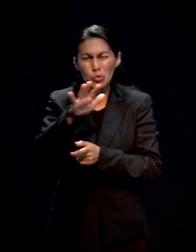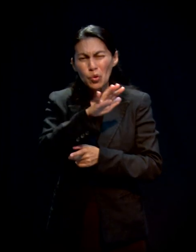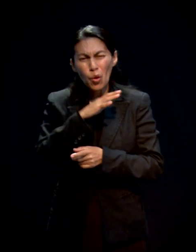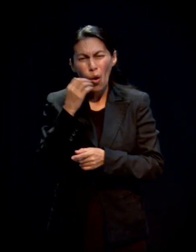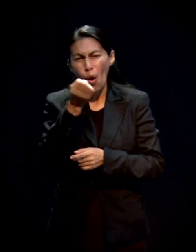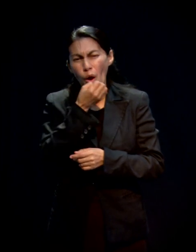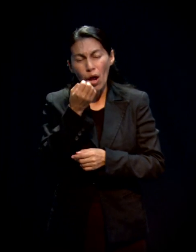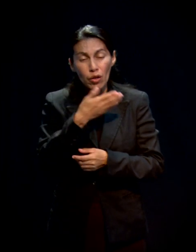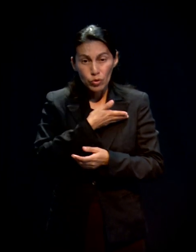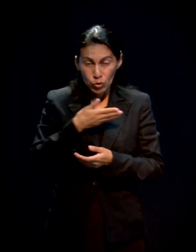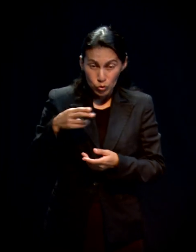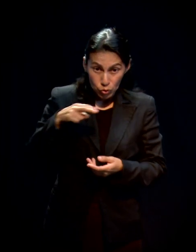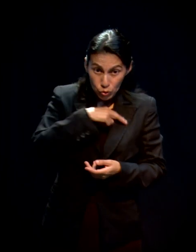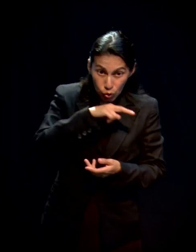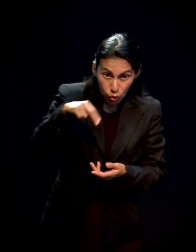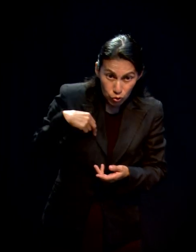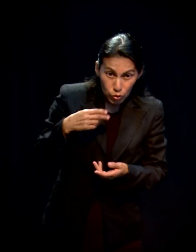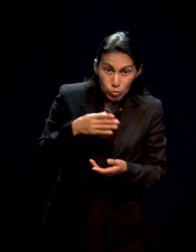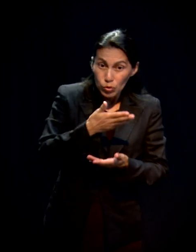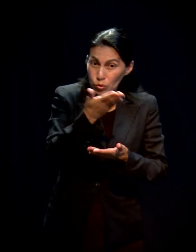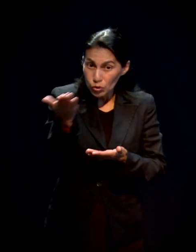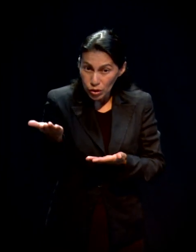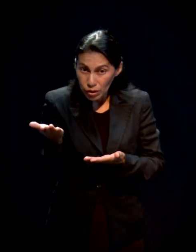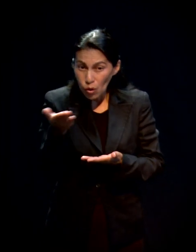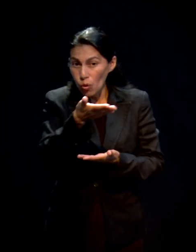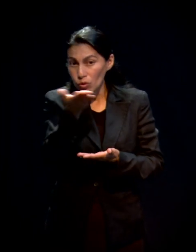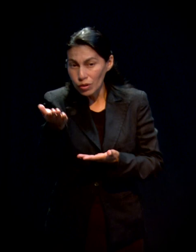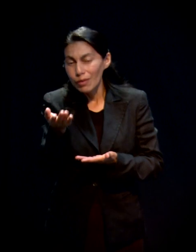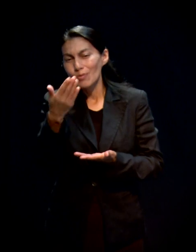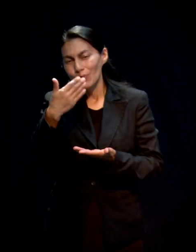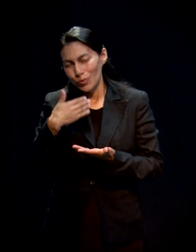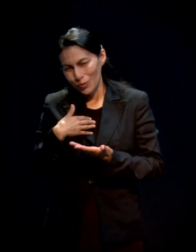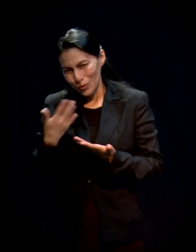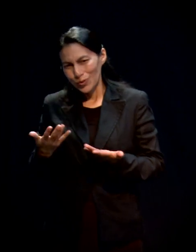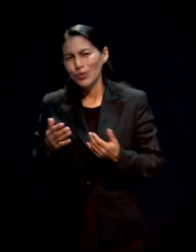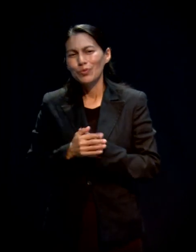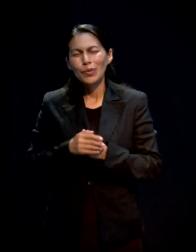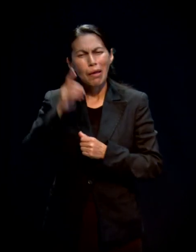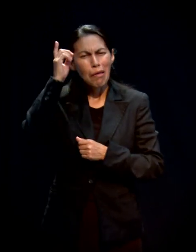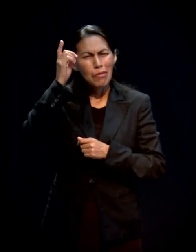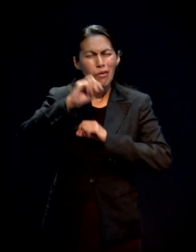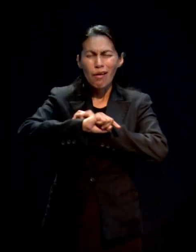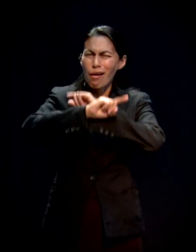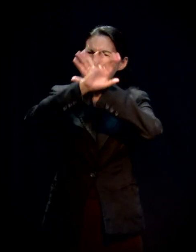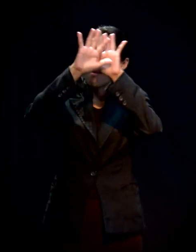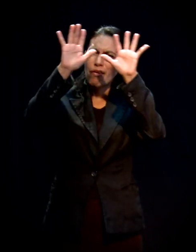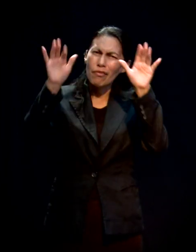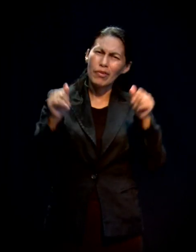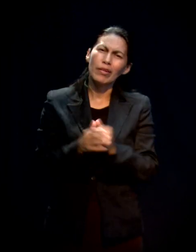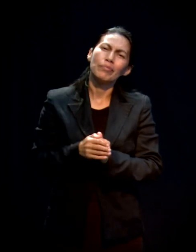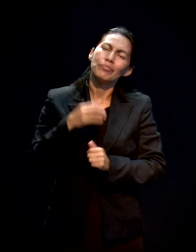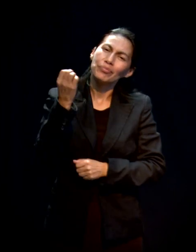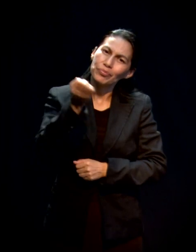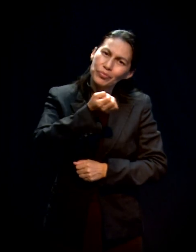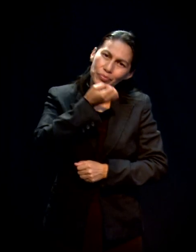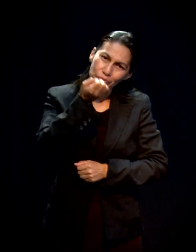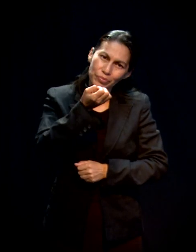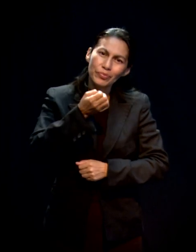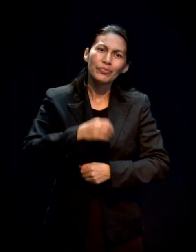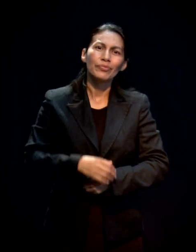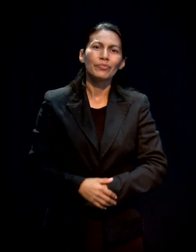ustedes oren los unos por los otros que dios manifieste su gloria vamos a orar inclinemos el rostro